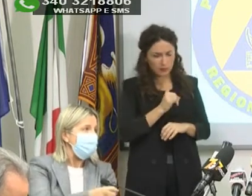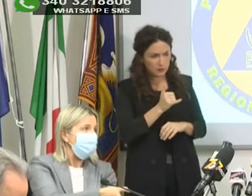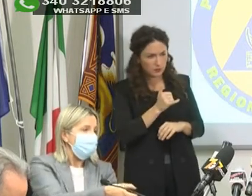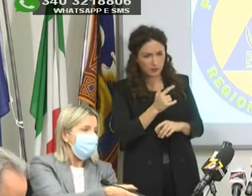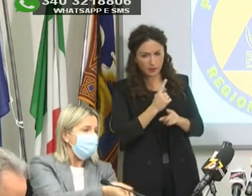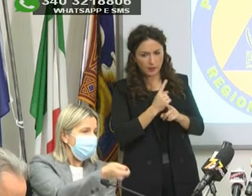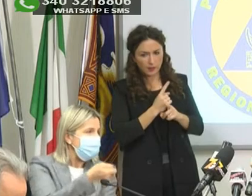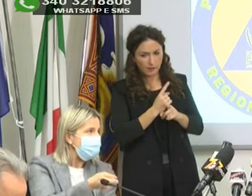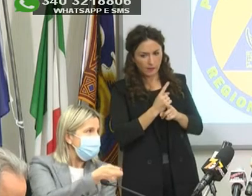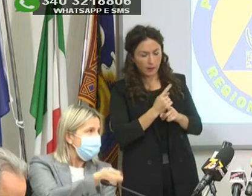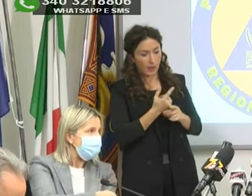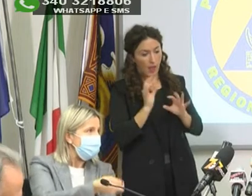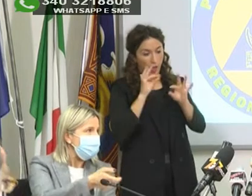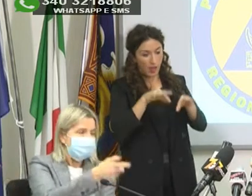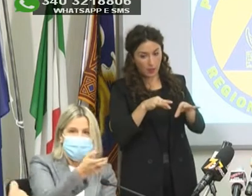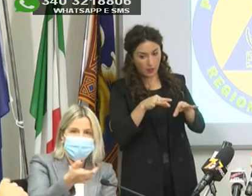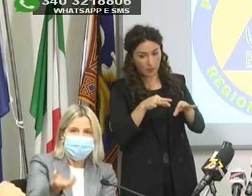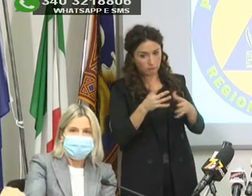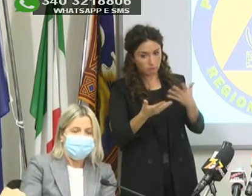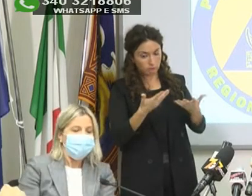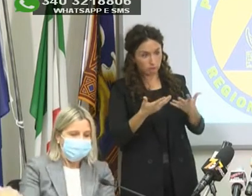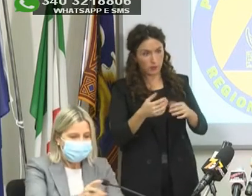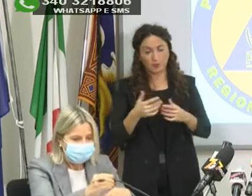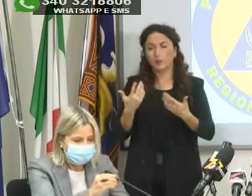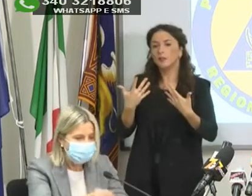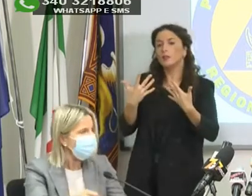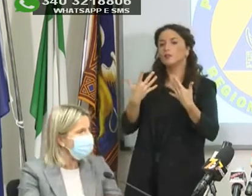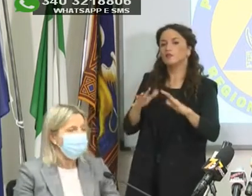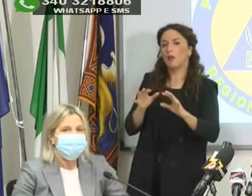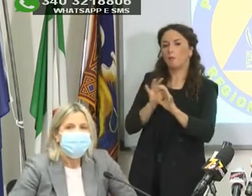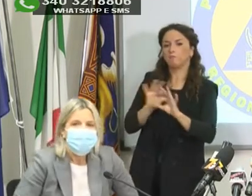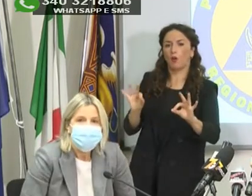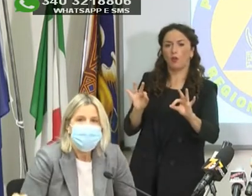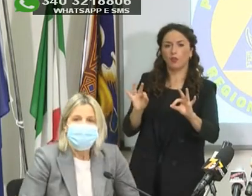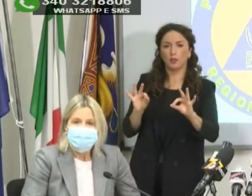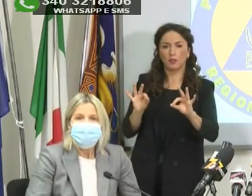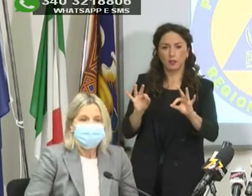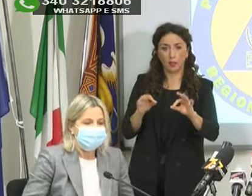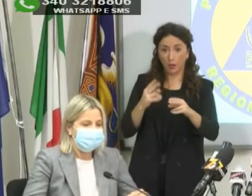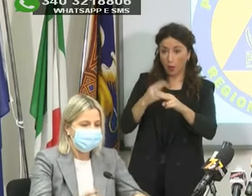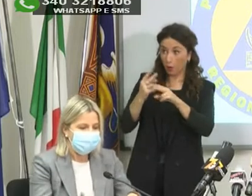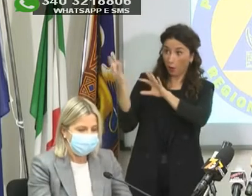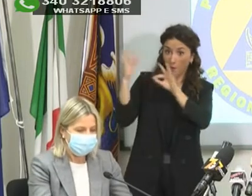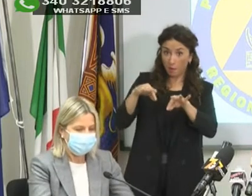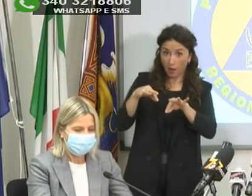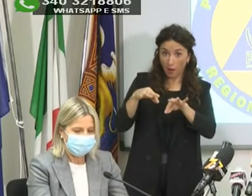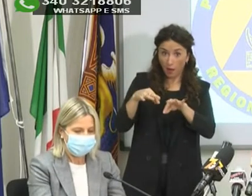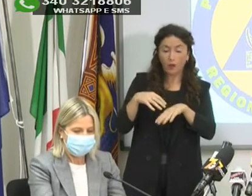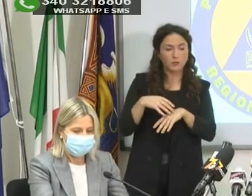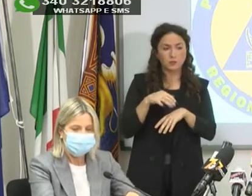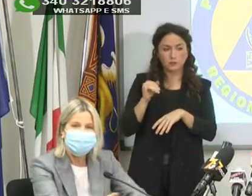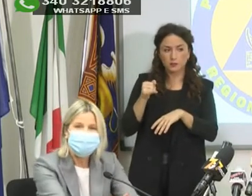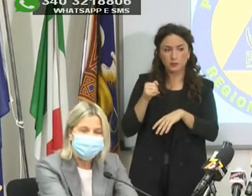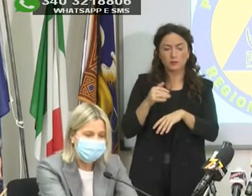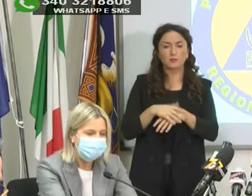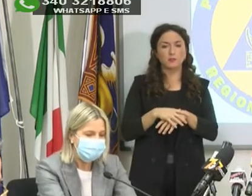devono fare, devono arrivare. Sono già destinati comunque. Cioè, arrivano da Roma questi? Ah, ecco.